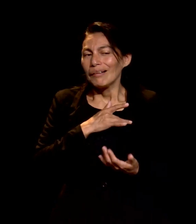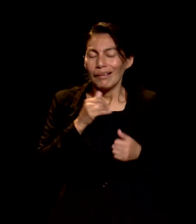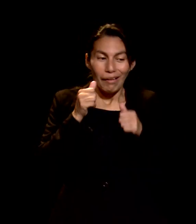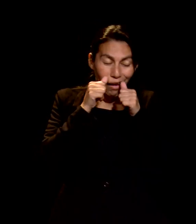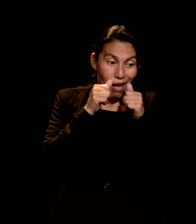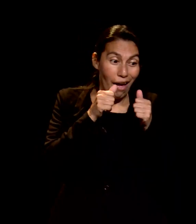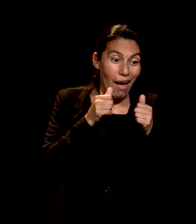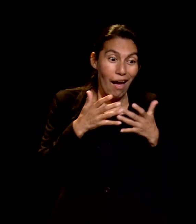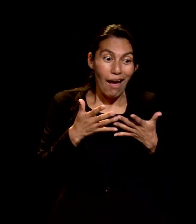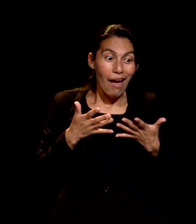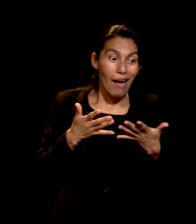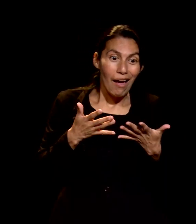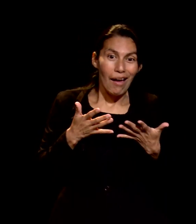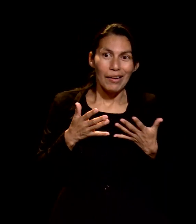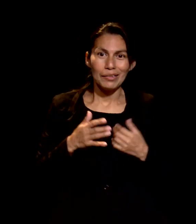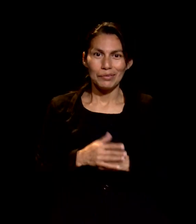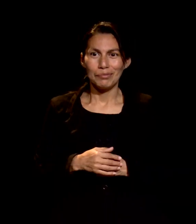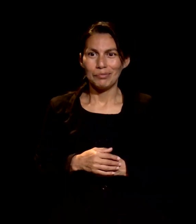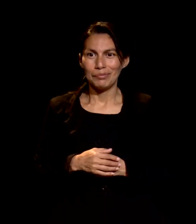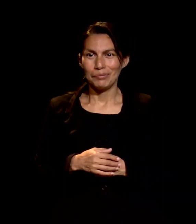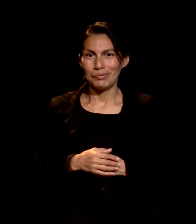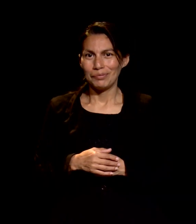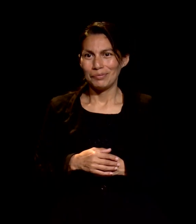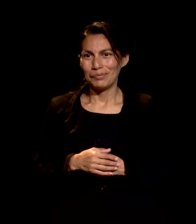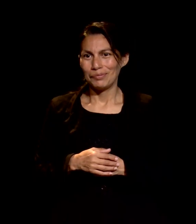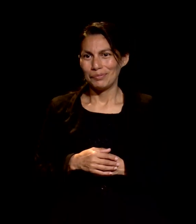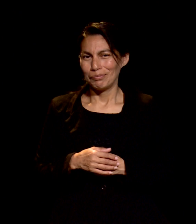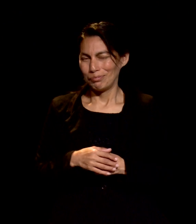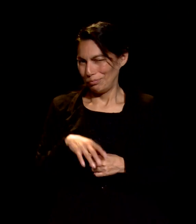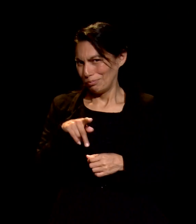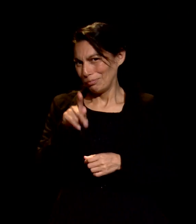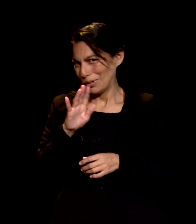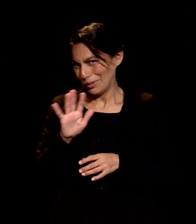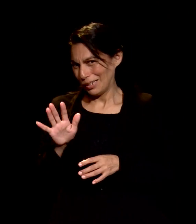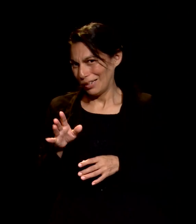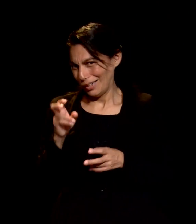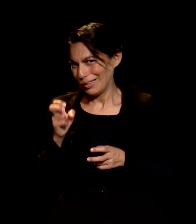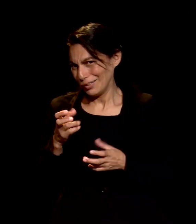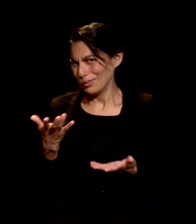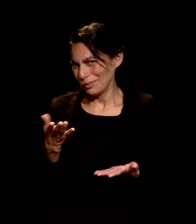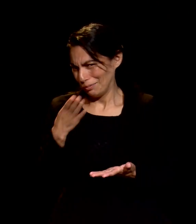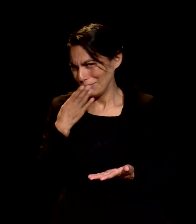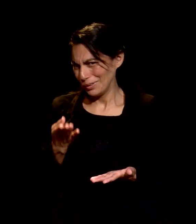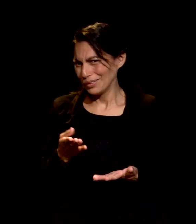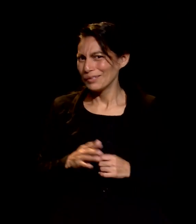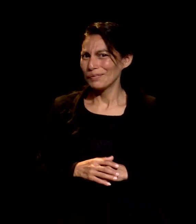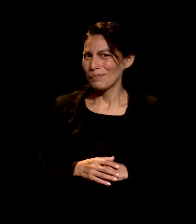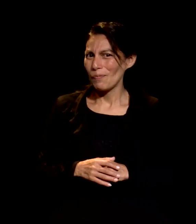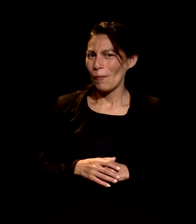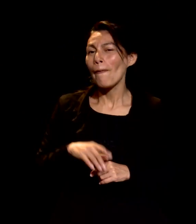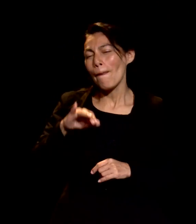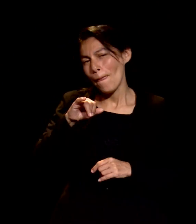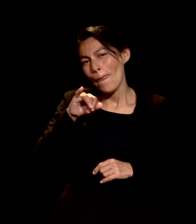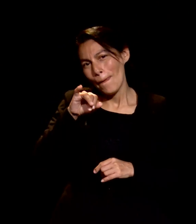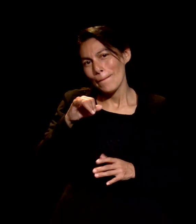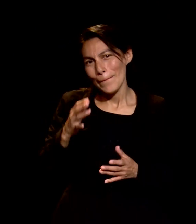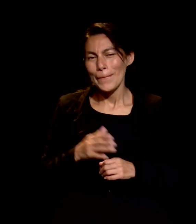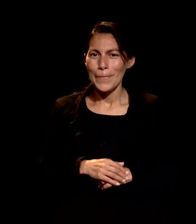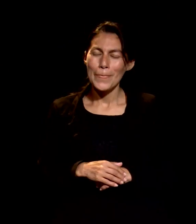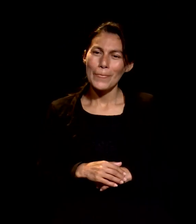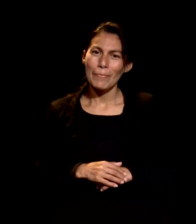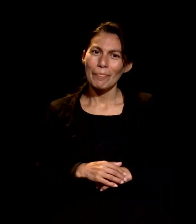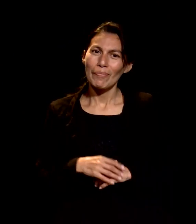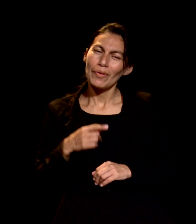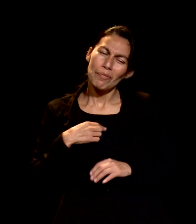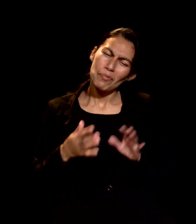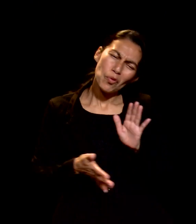me llamó la atención pero eso ya es bastante ¿no? sí porque el primer chispazo es lo que genera luego el